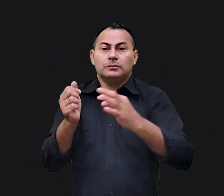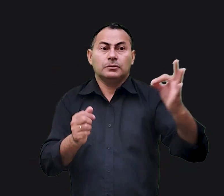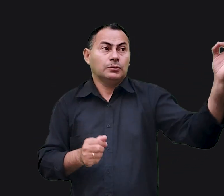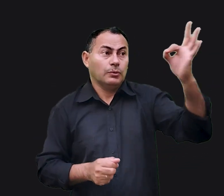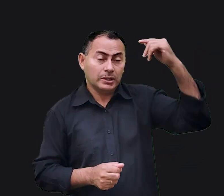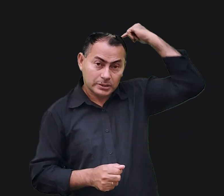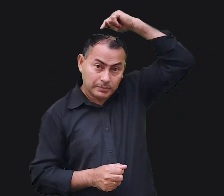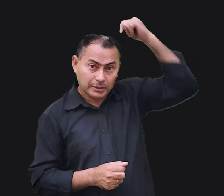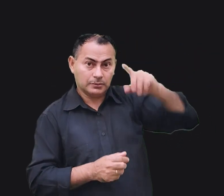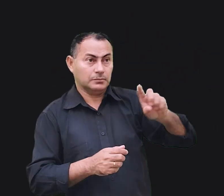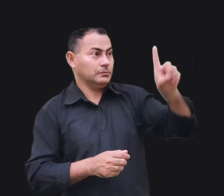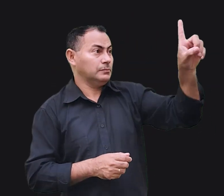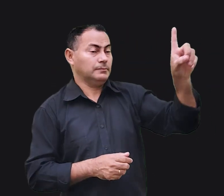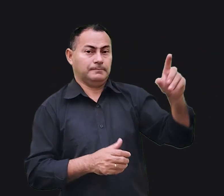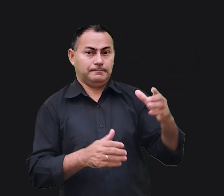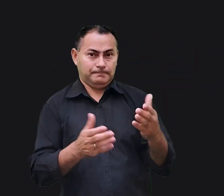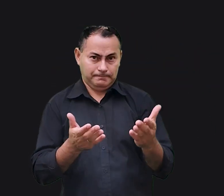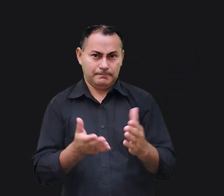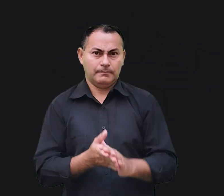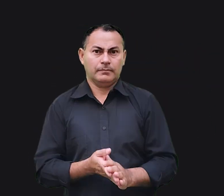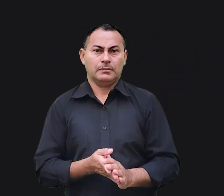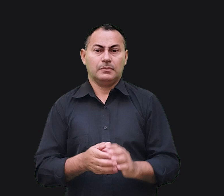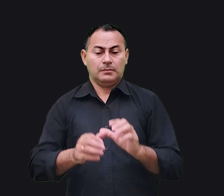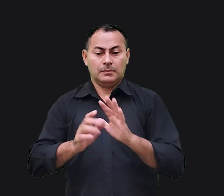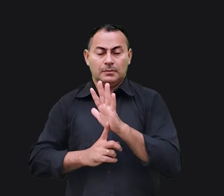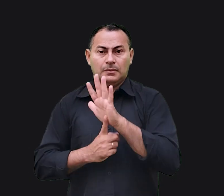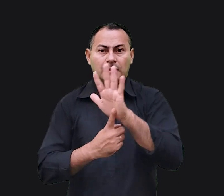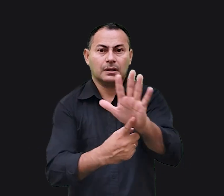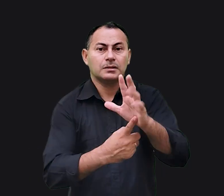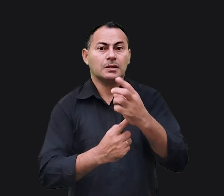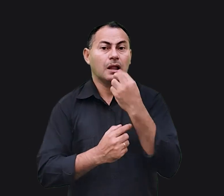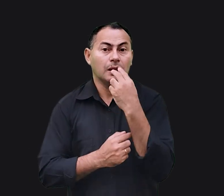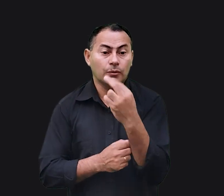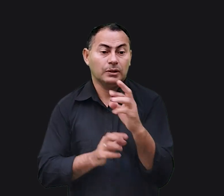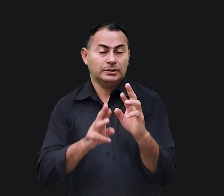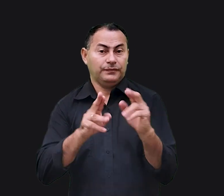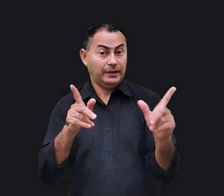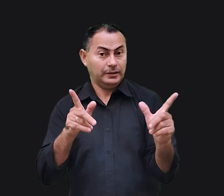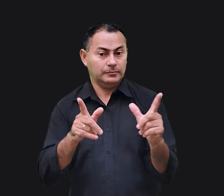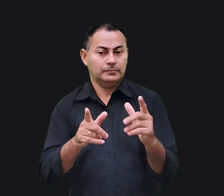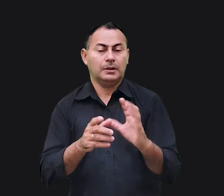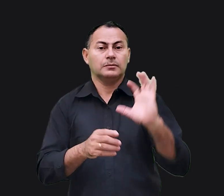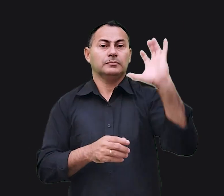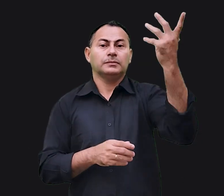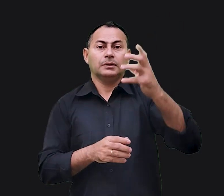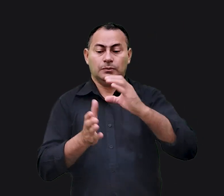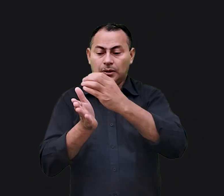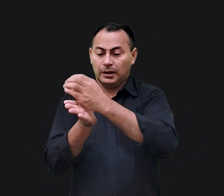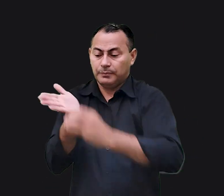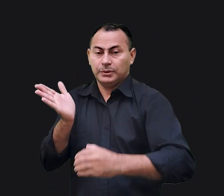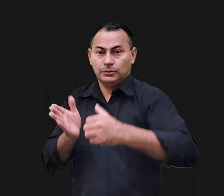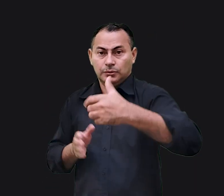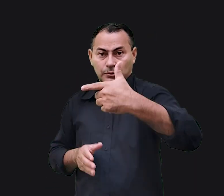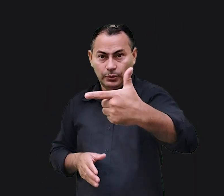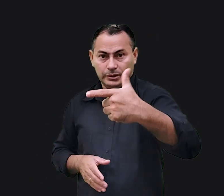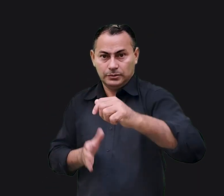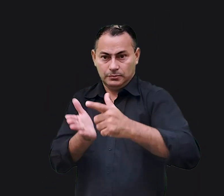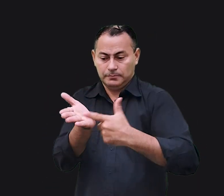espírito para Deus. Essa manifestação de línguas é diferente da ocorrida no capítulo 2 de Atos.